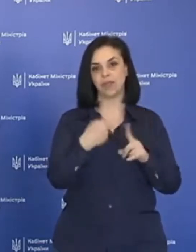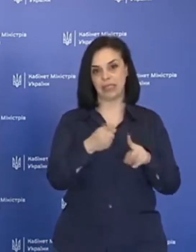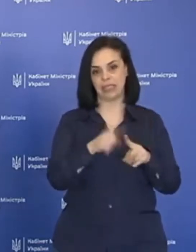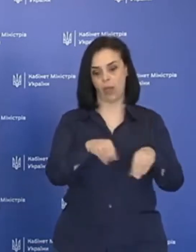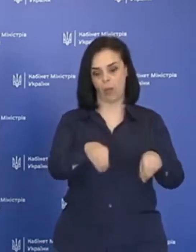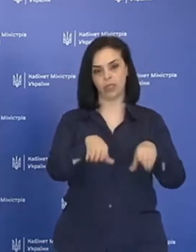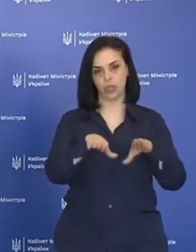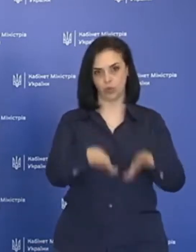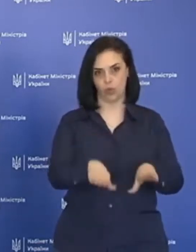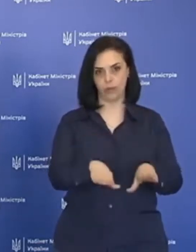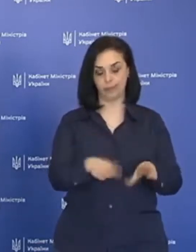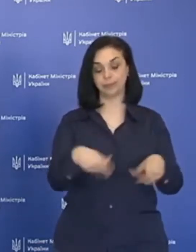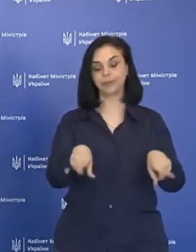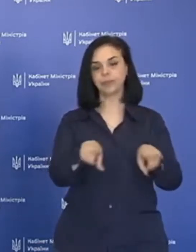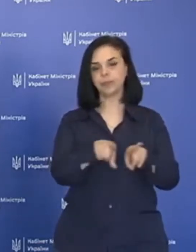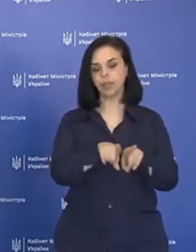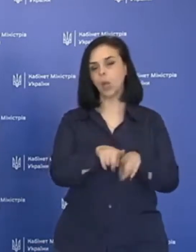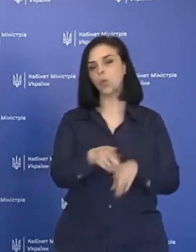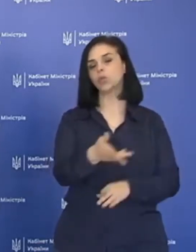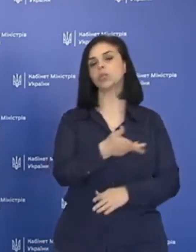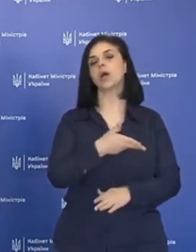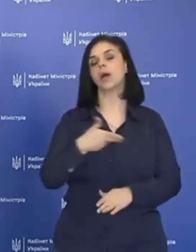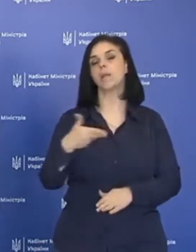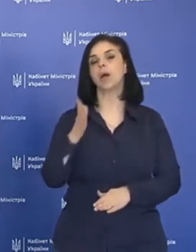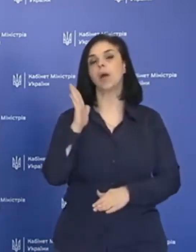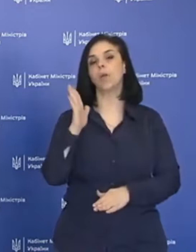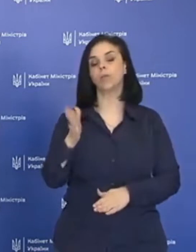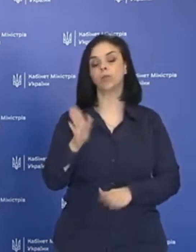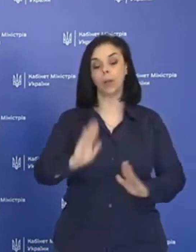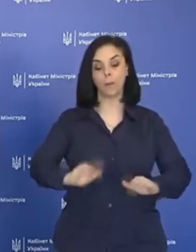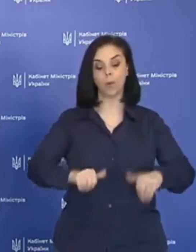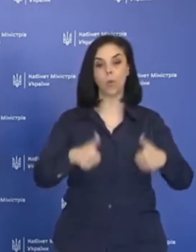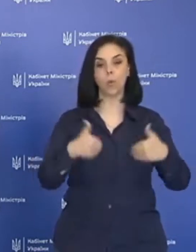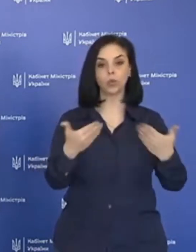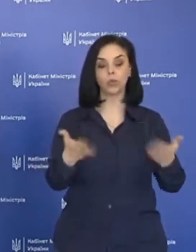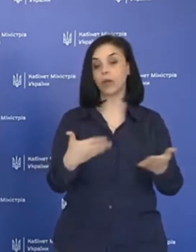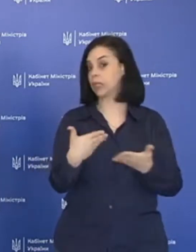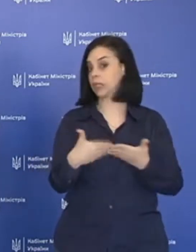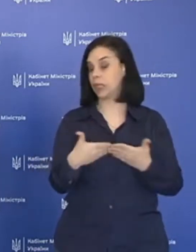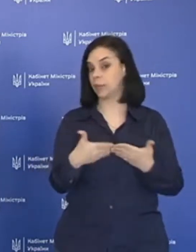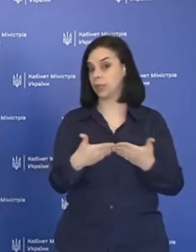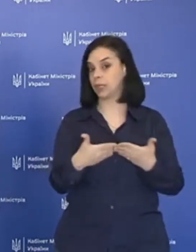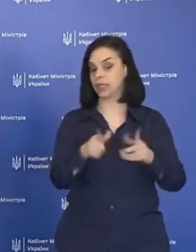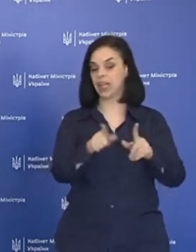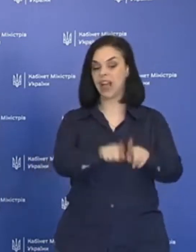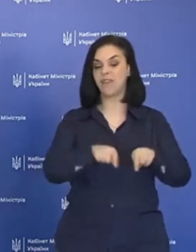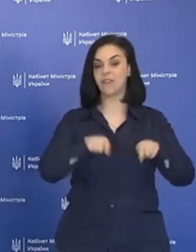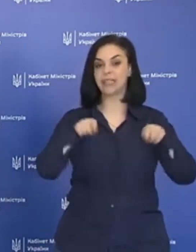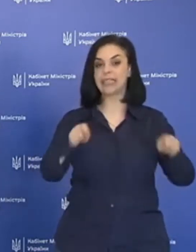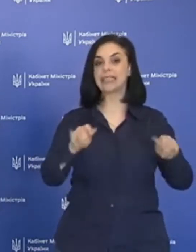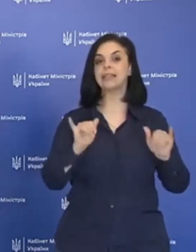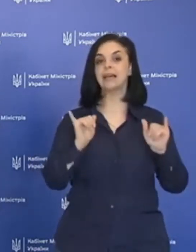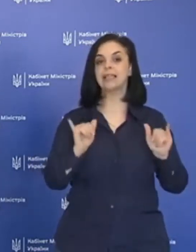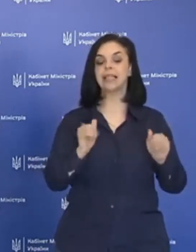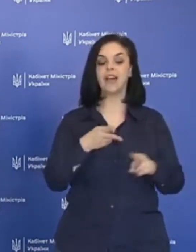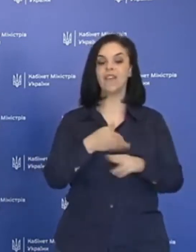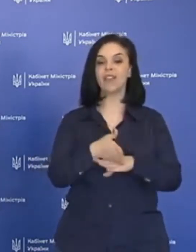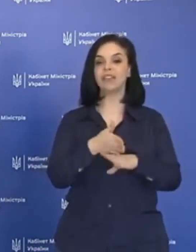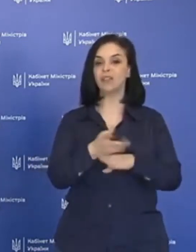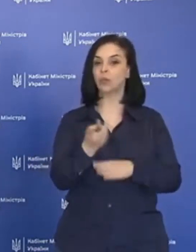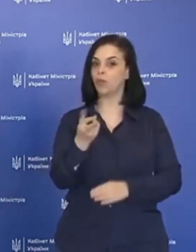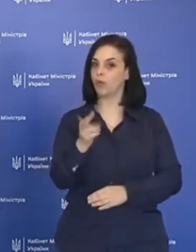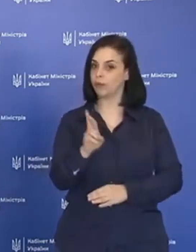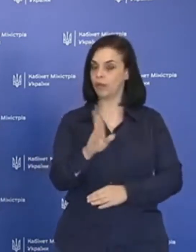цієї постанові. Також ми будемо пропонувати, наприклад, відкриття для